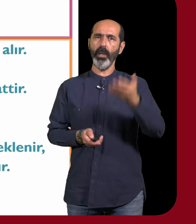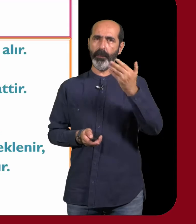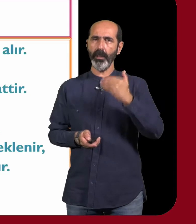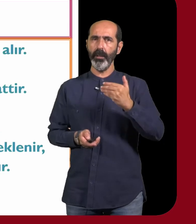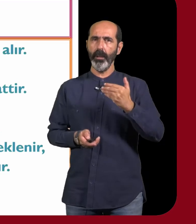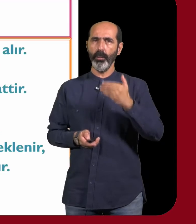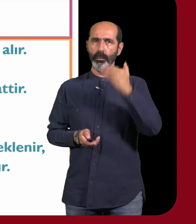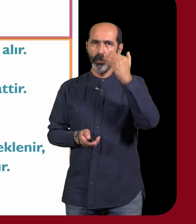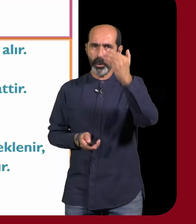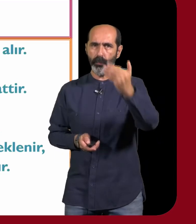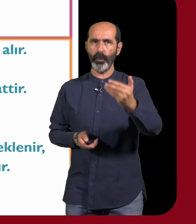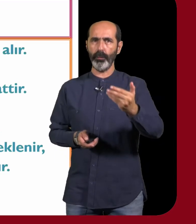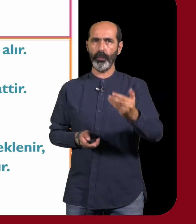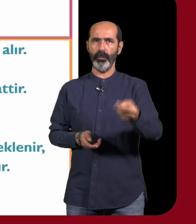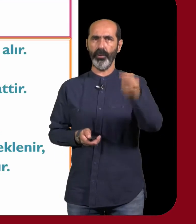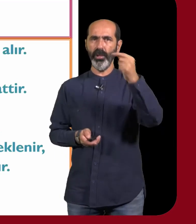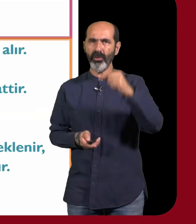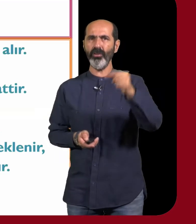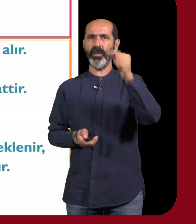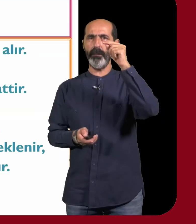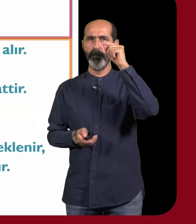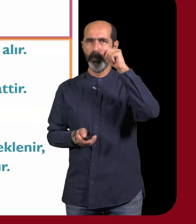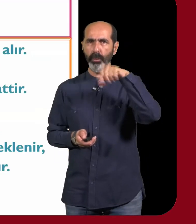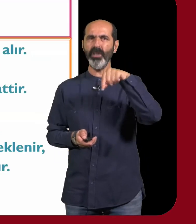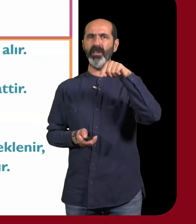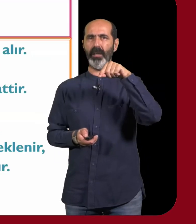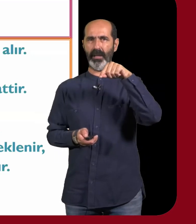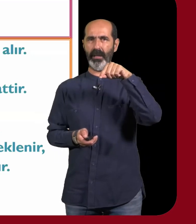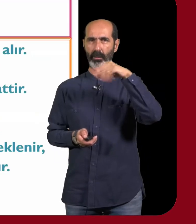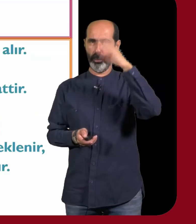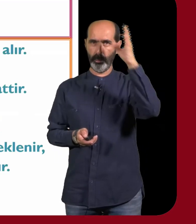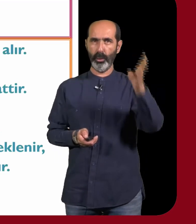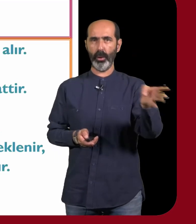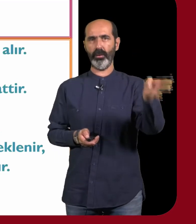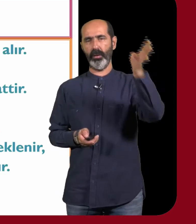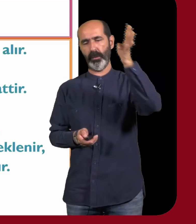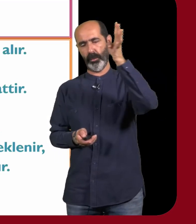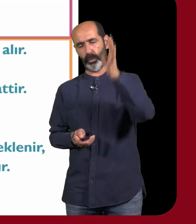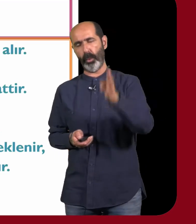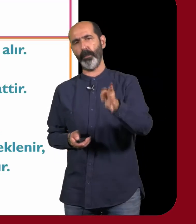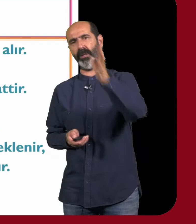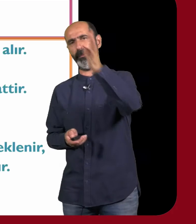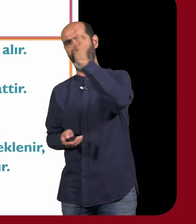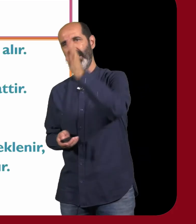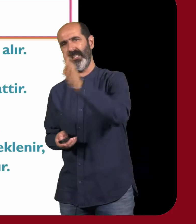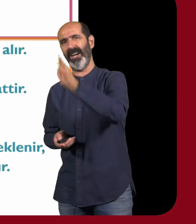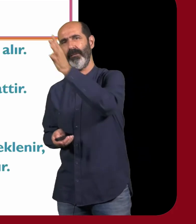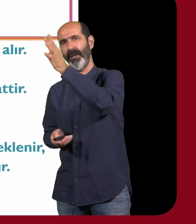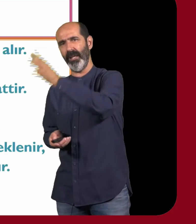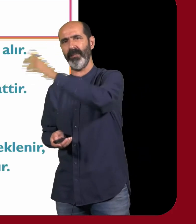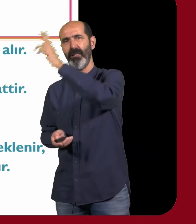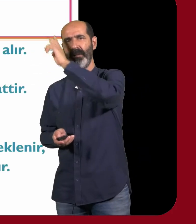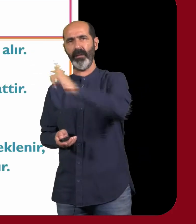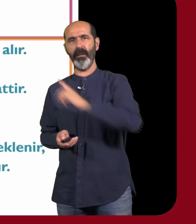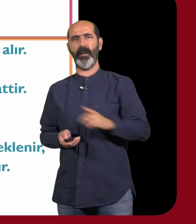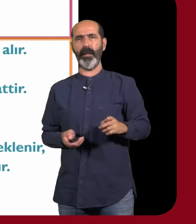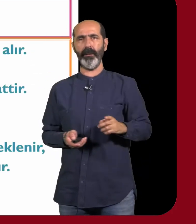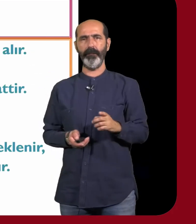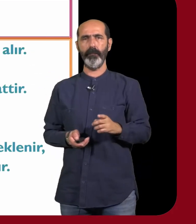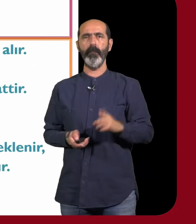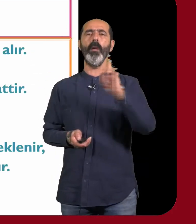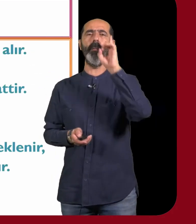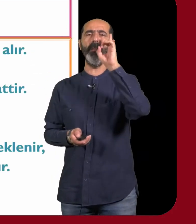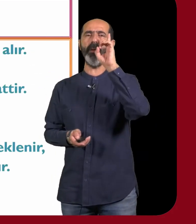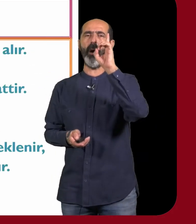böyle bir durum söz konusu İşte bu yıllara o dört yılda bir toplanıp o abi edilen